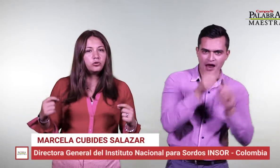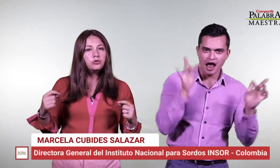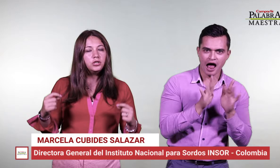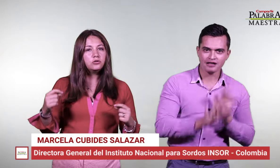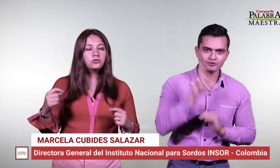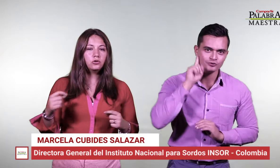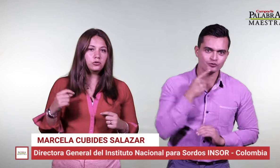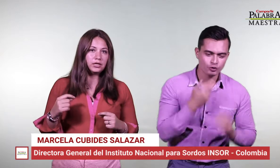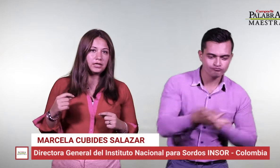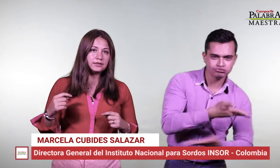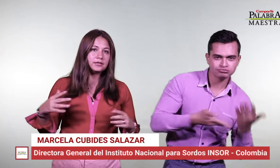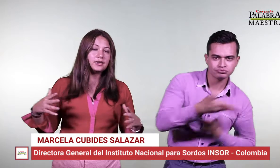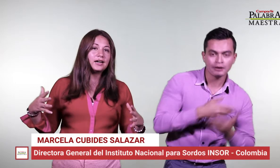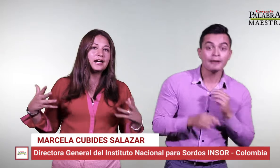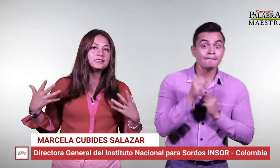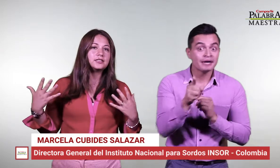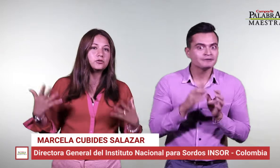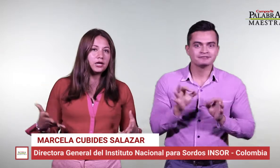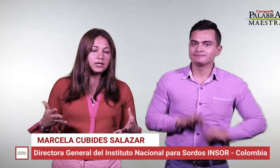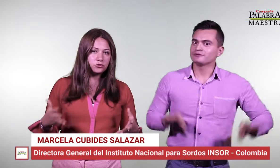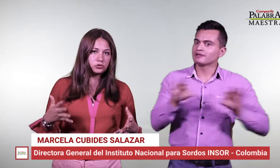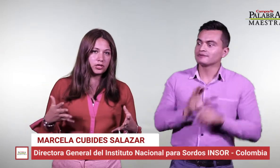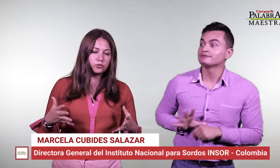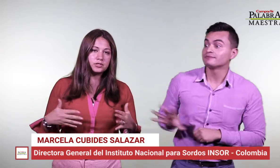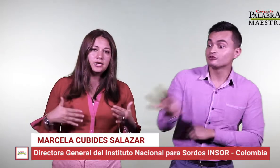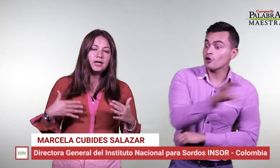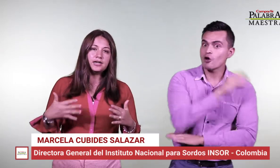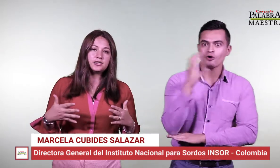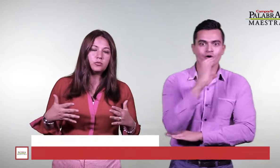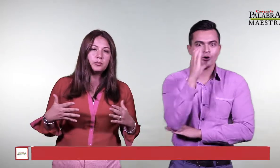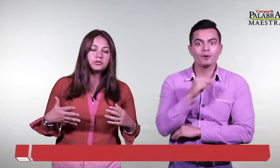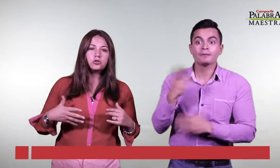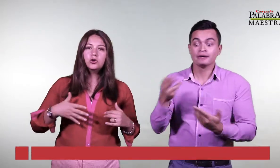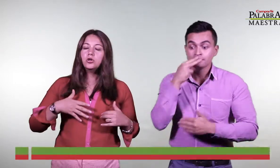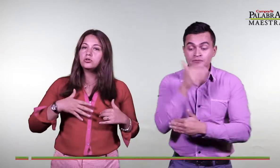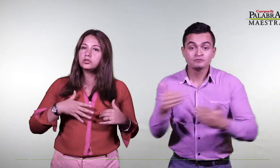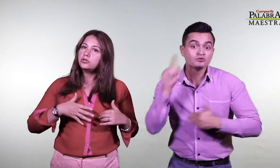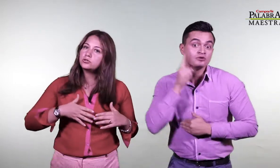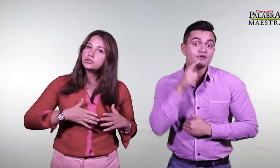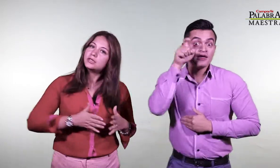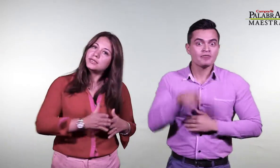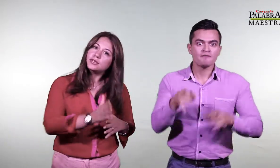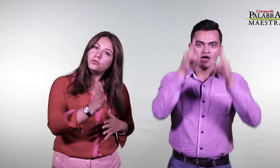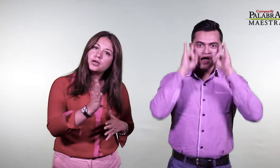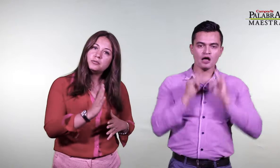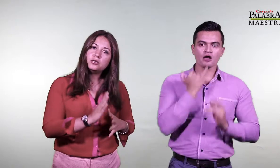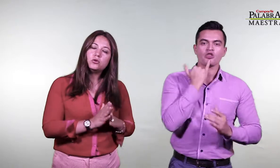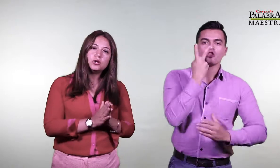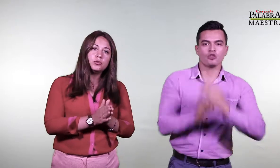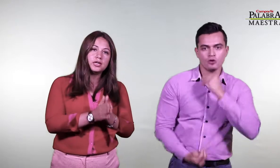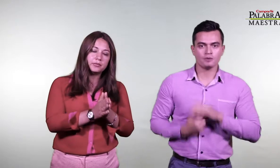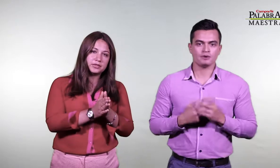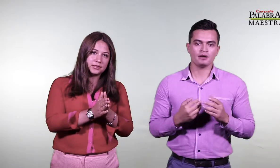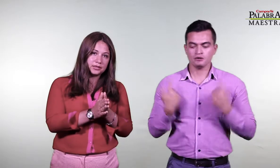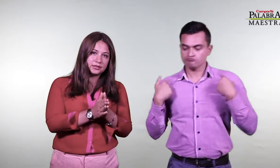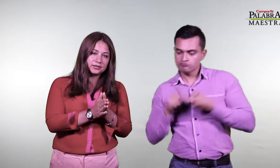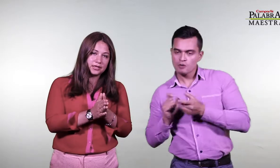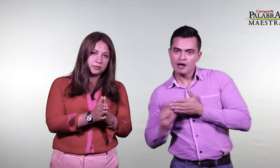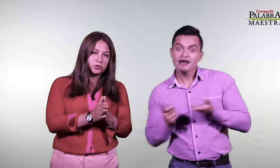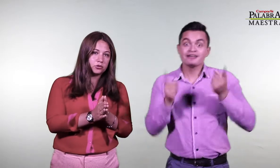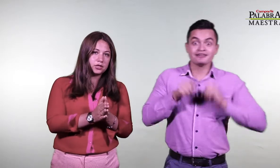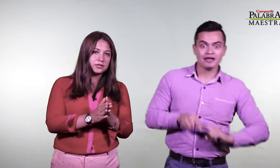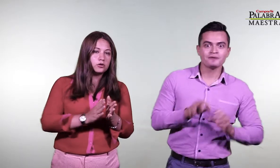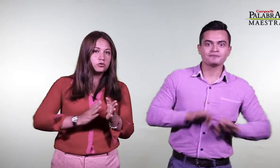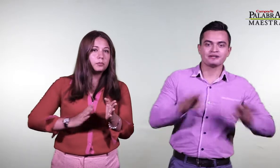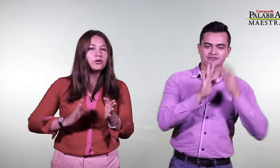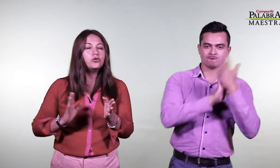que todo niño sordo que nazca tenga acceso a las dos lenguas. En este momento los niños trazan un camino únicamente desde